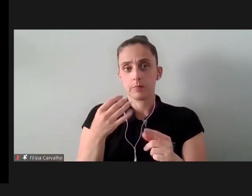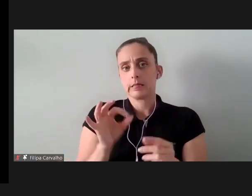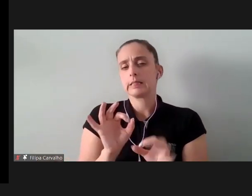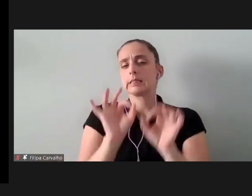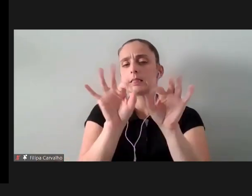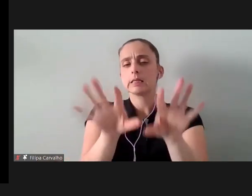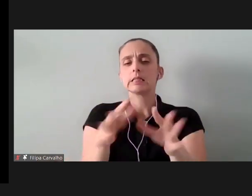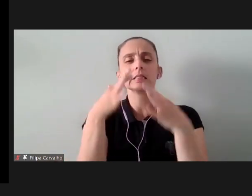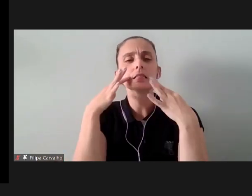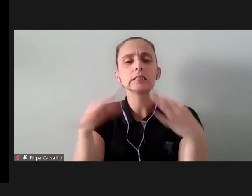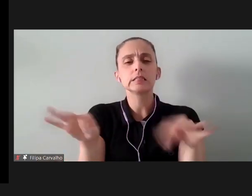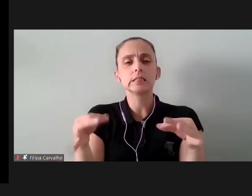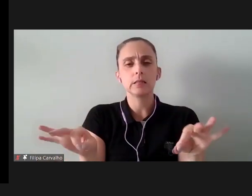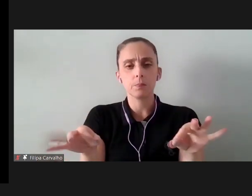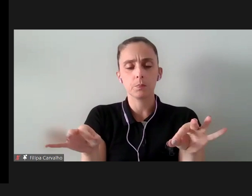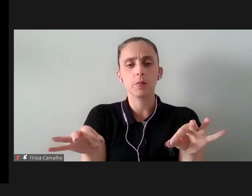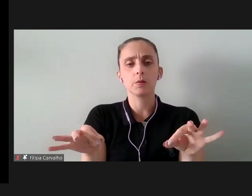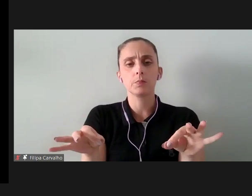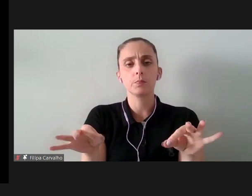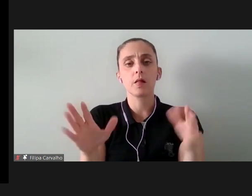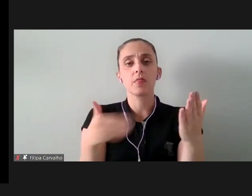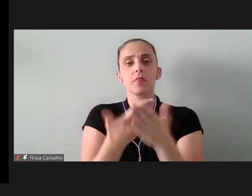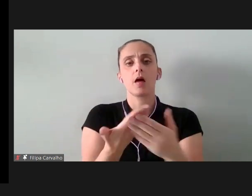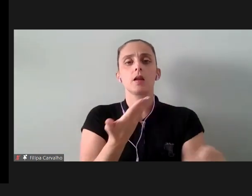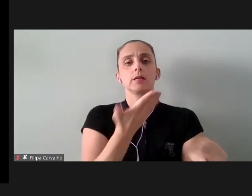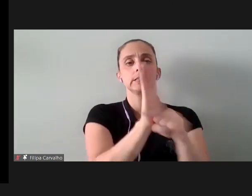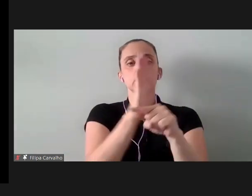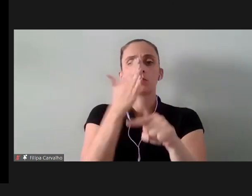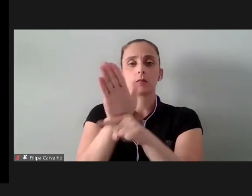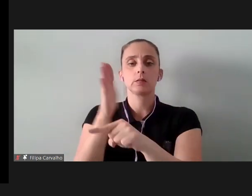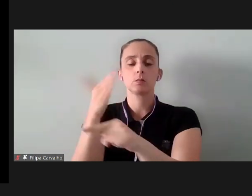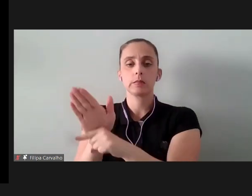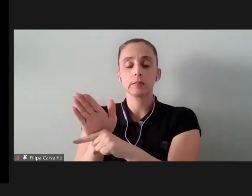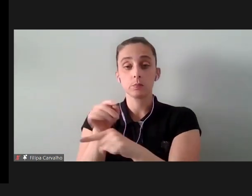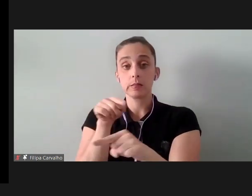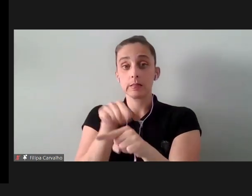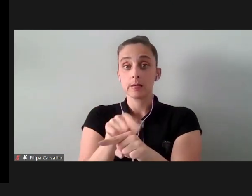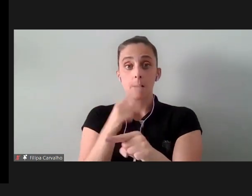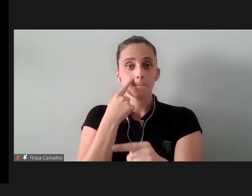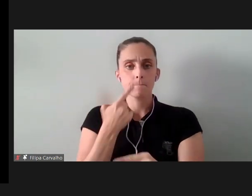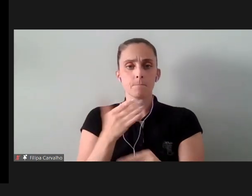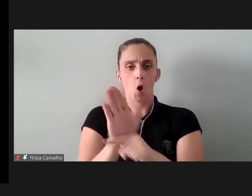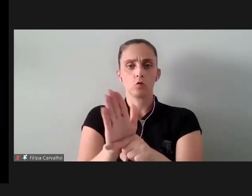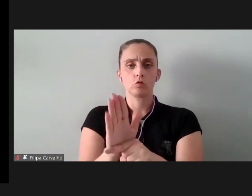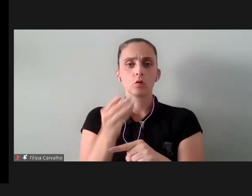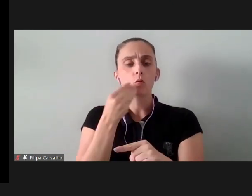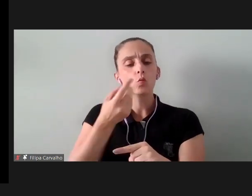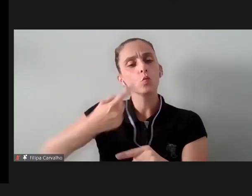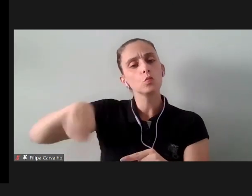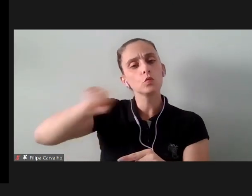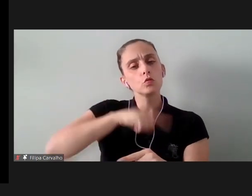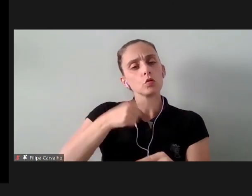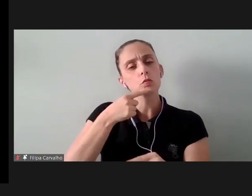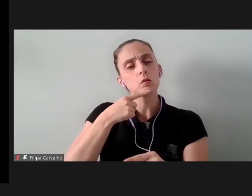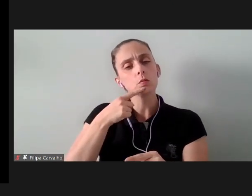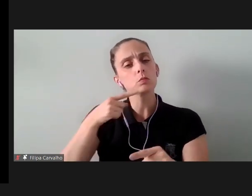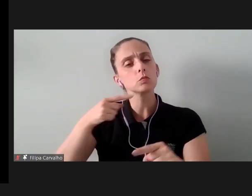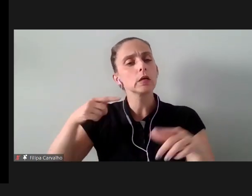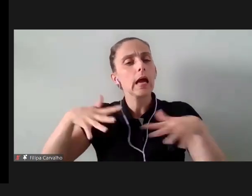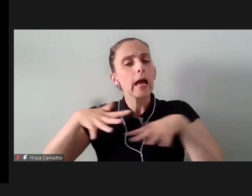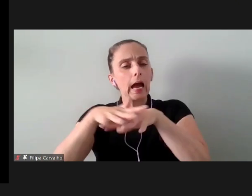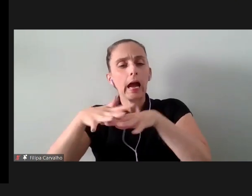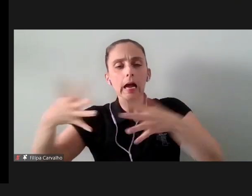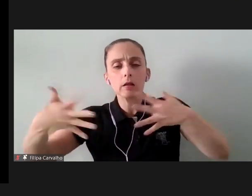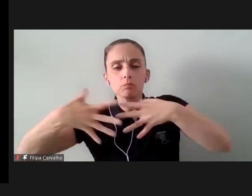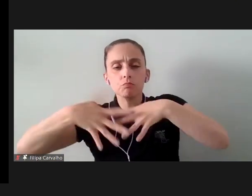simplificar, dar aqui alguns exemplos que sublinham a forma como nós olhamos a importância das redes, e